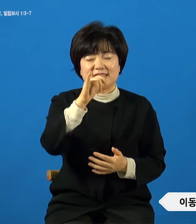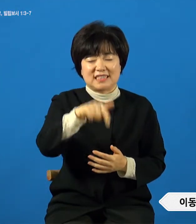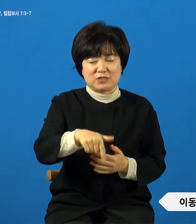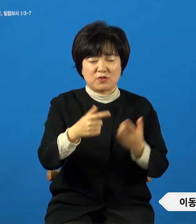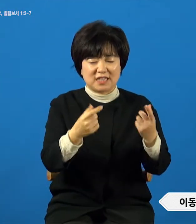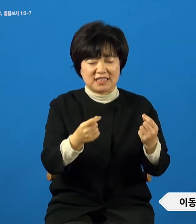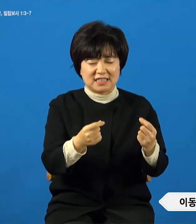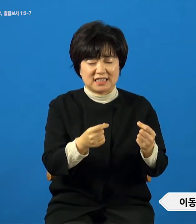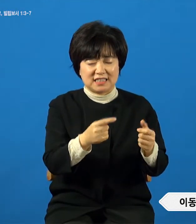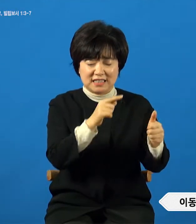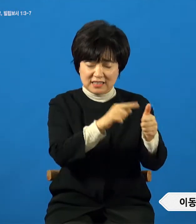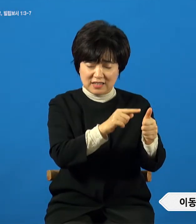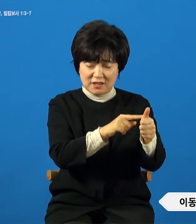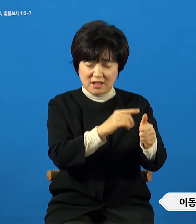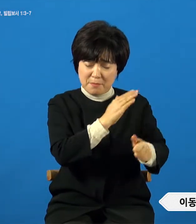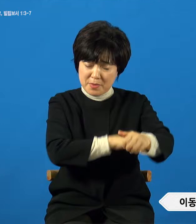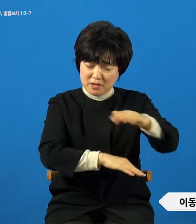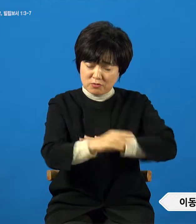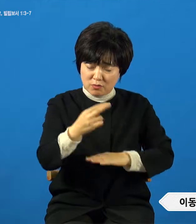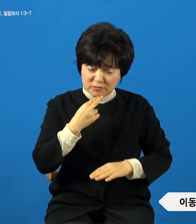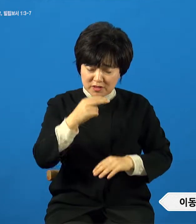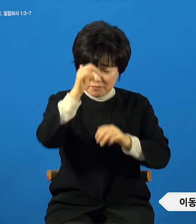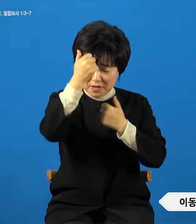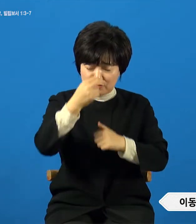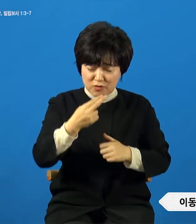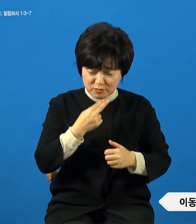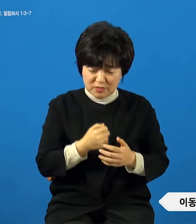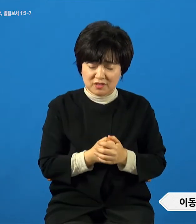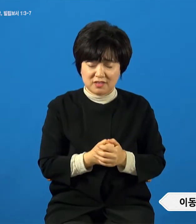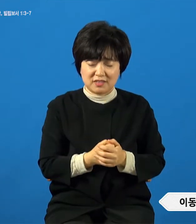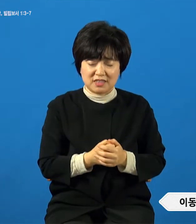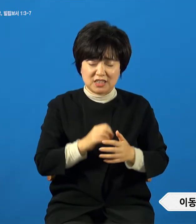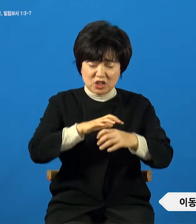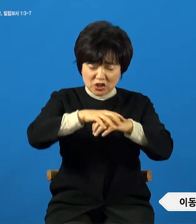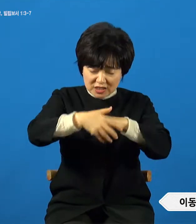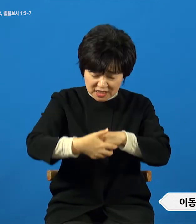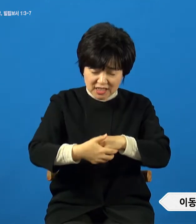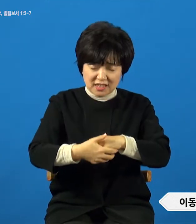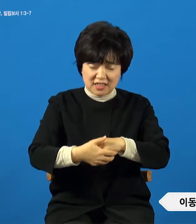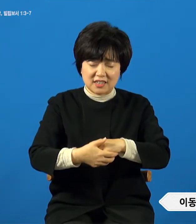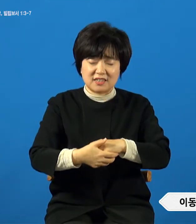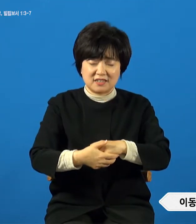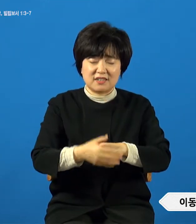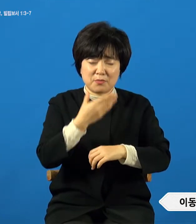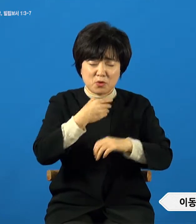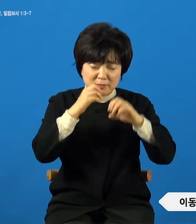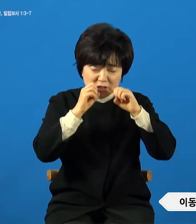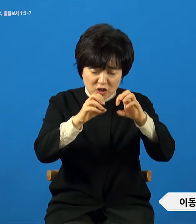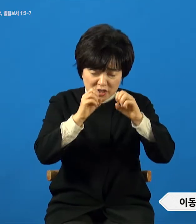없이 전 세계를 다니면서 복음을 전하는 위대한 복음의 증인이 될 수가 있었다면